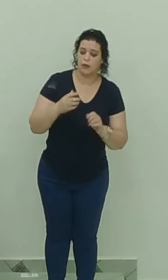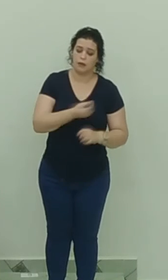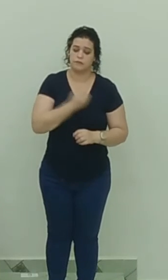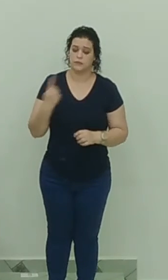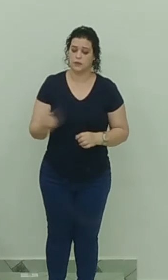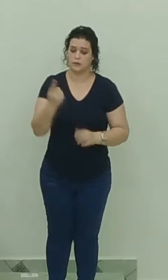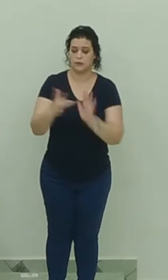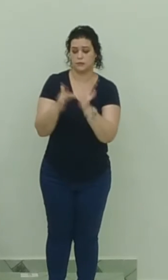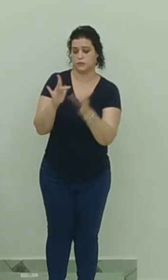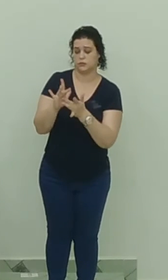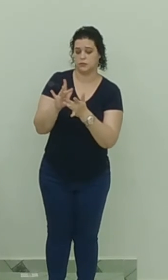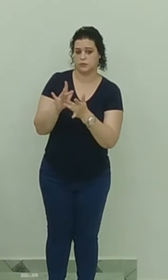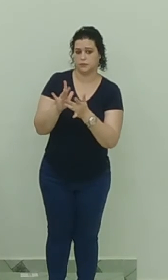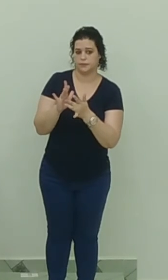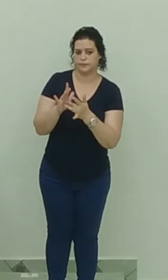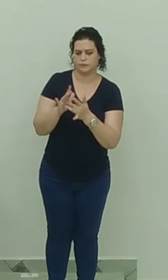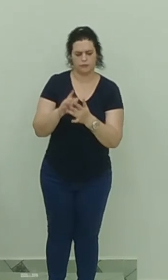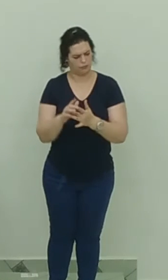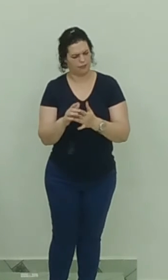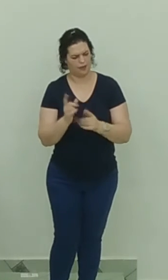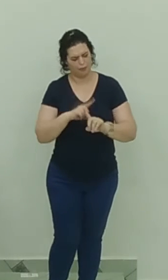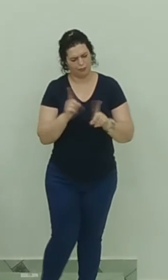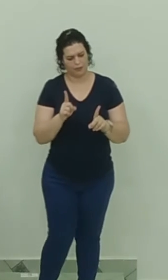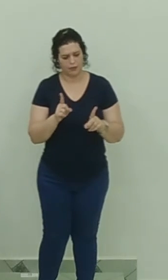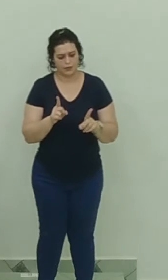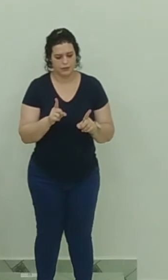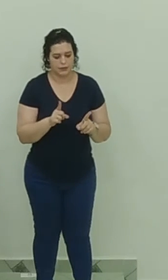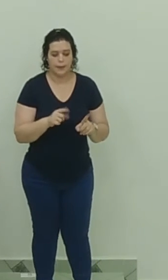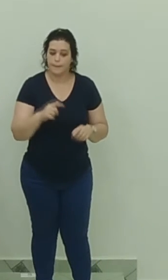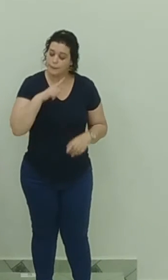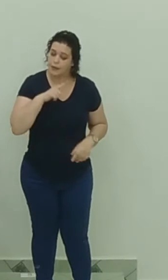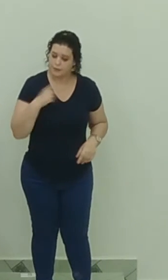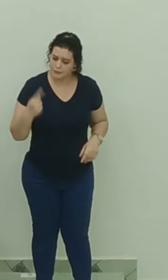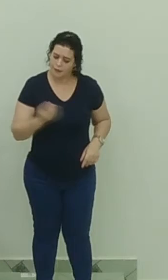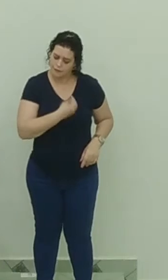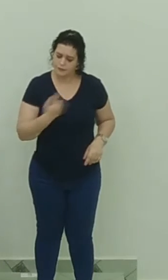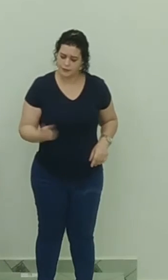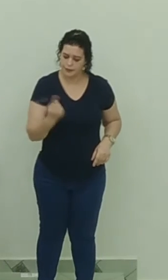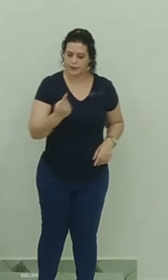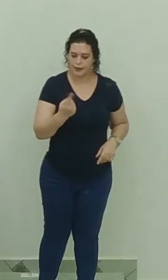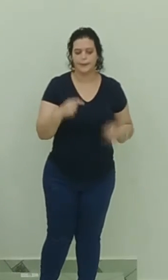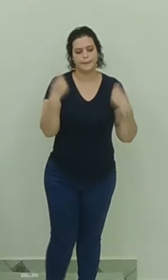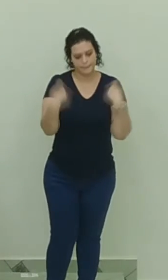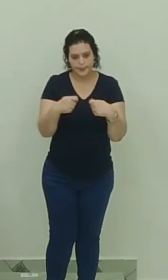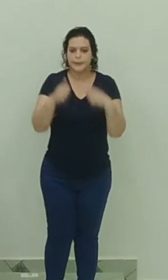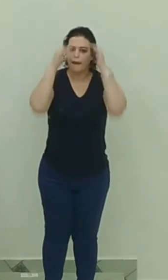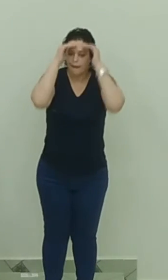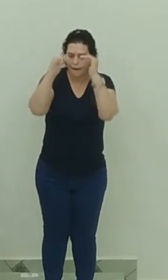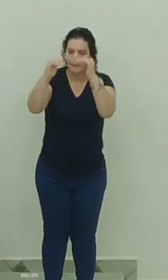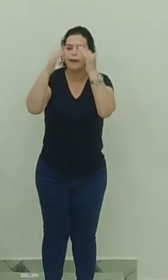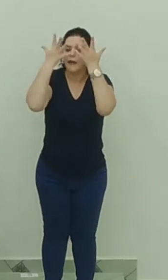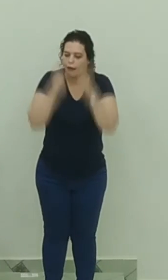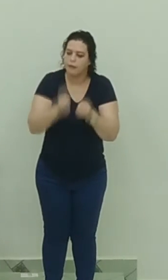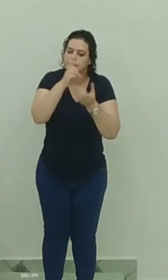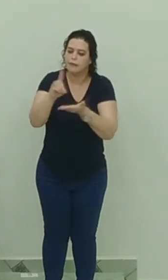A amizade do mundo é inimizade com Deus. Não dá. Ou você é carnal ou você é espiritual. Ou você